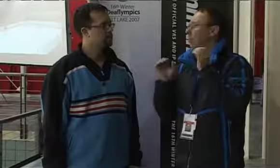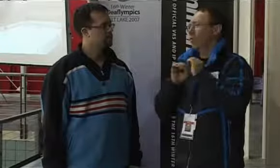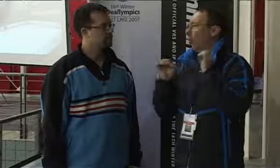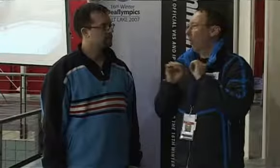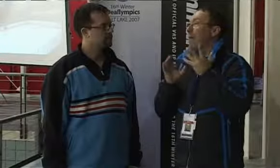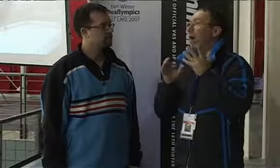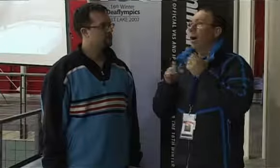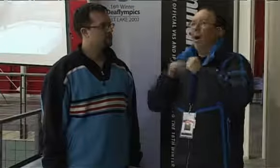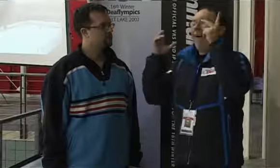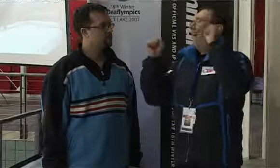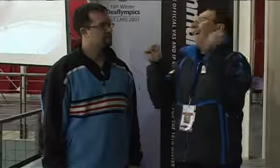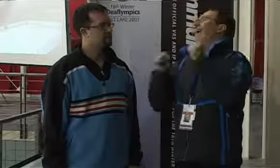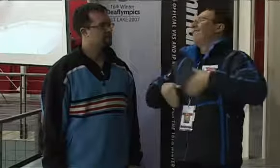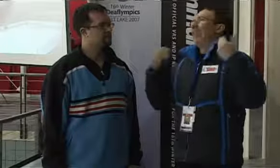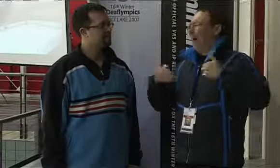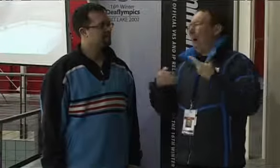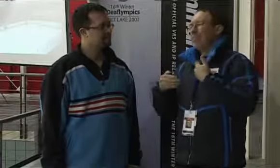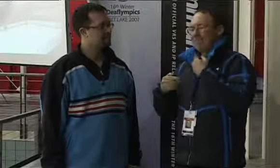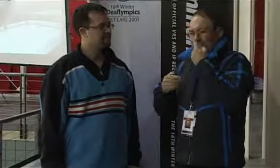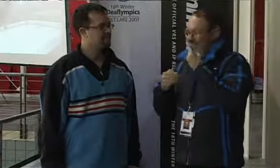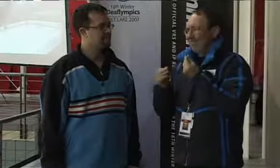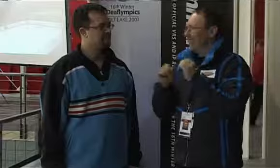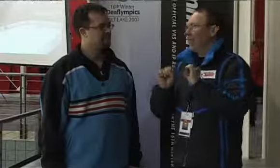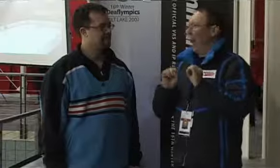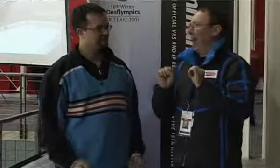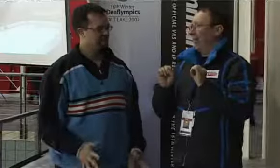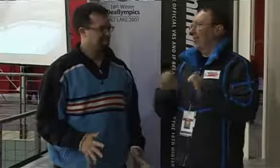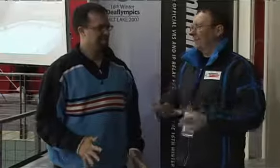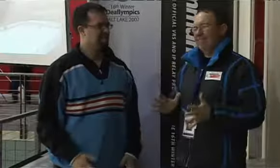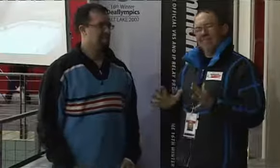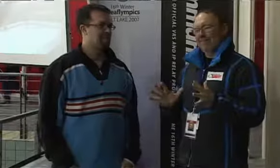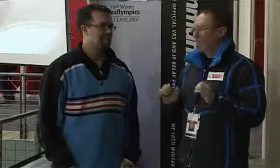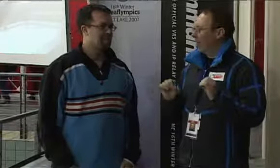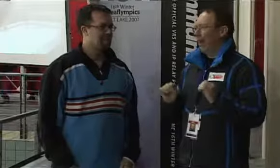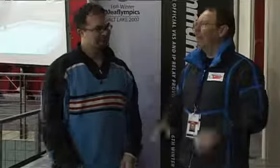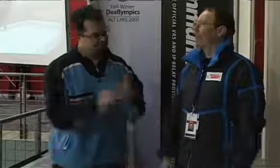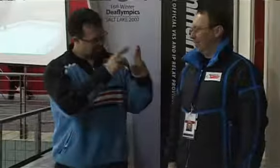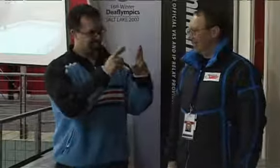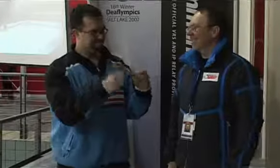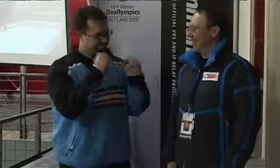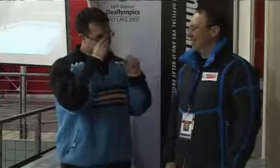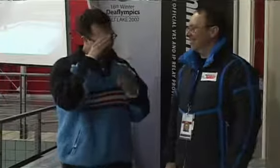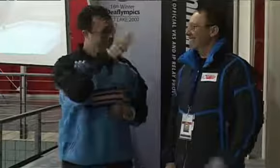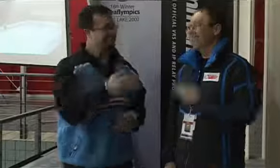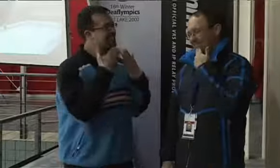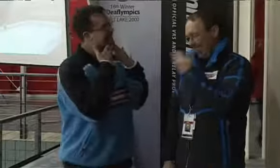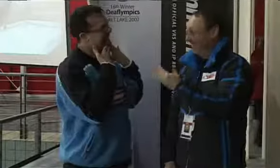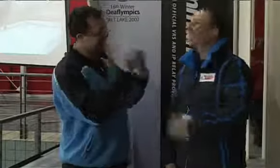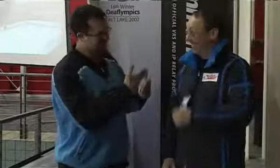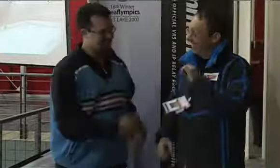Da müssen wir erst noch schauen, aber es wird sicher eine Überraschung geben, aber ich bin nicht ganz sicher. Ja,